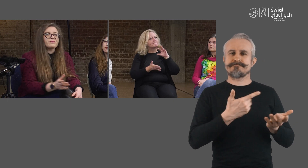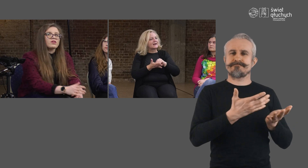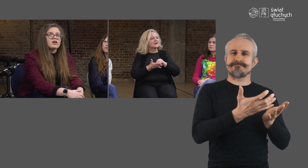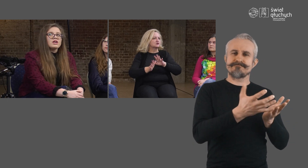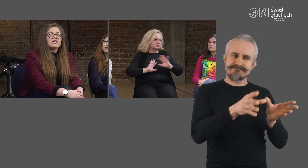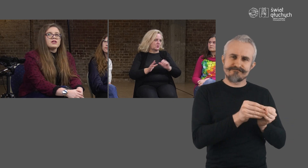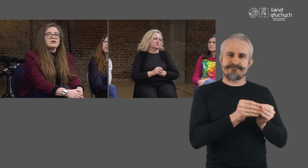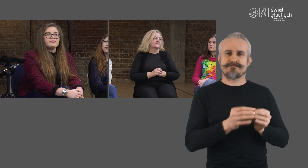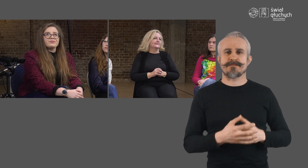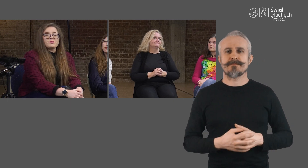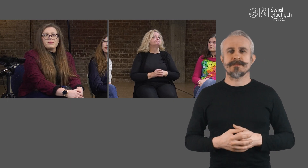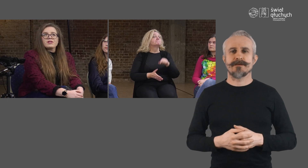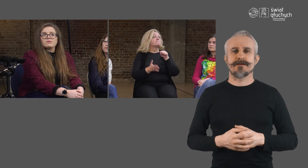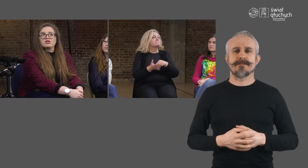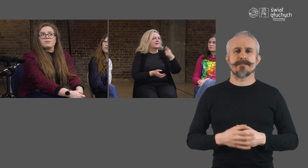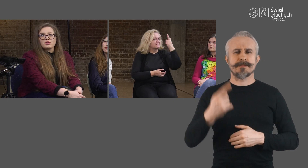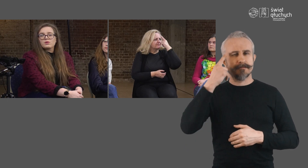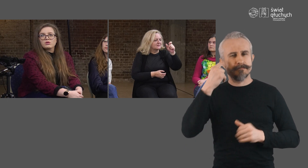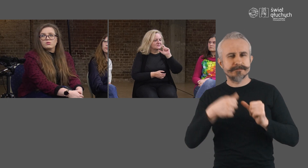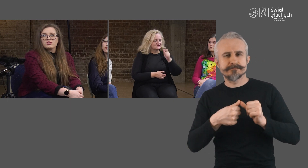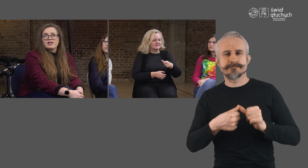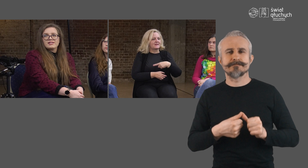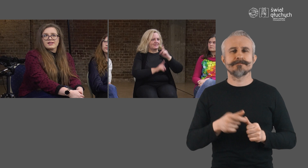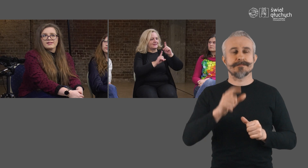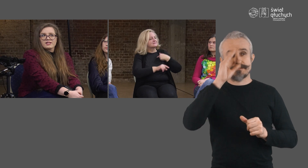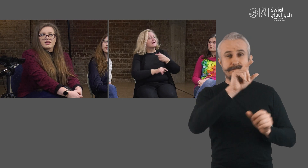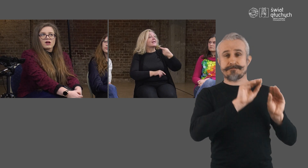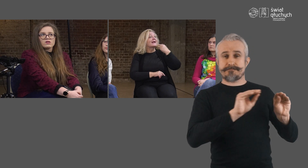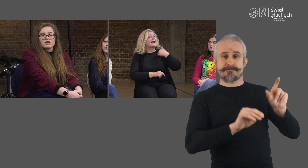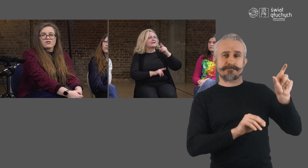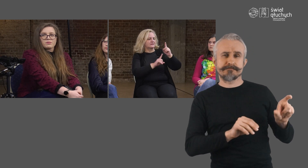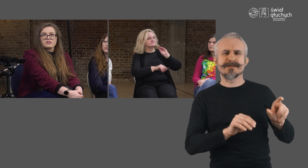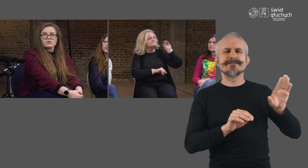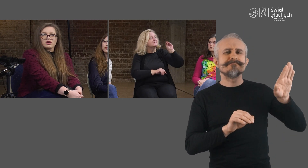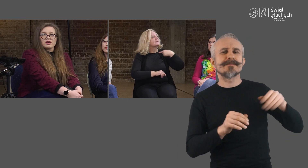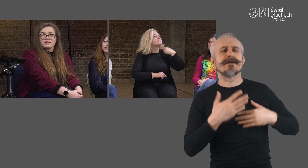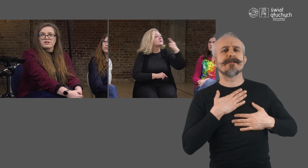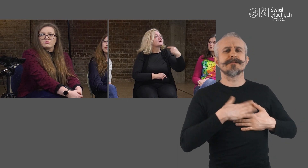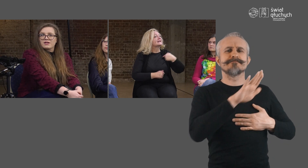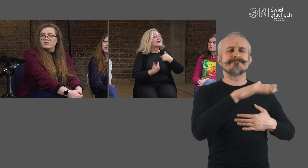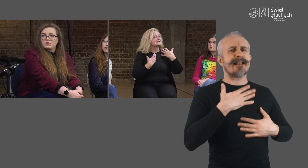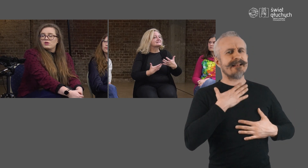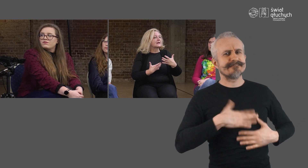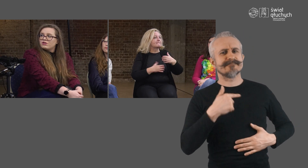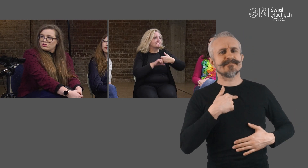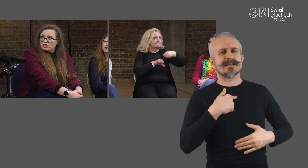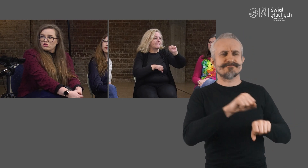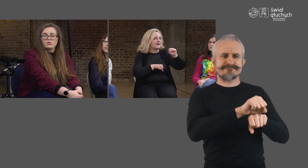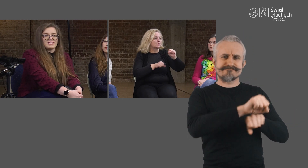sposób. I pamiętam, że podeszłam do nauczyciela języka angielskiego z informacją, że ja chcę zdawać